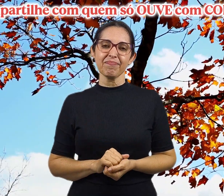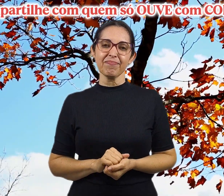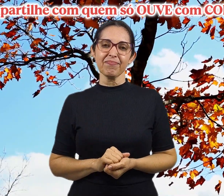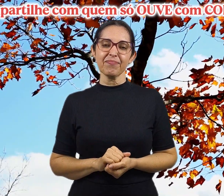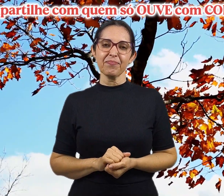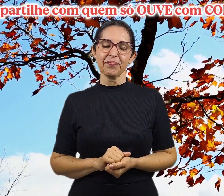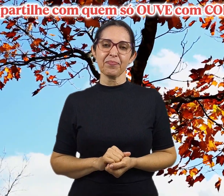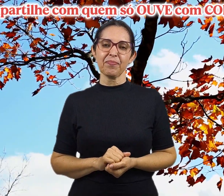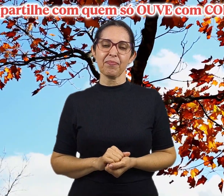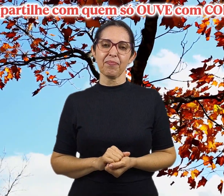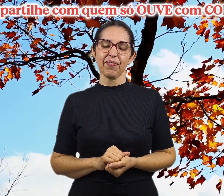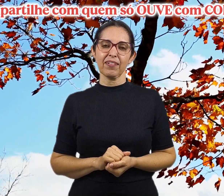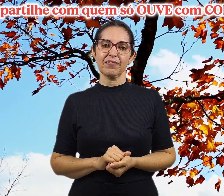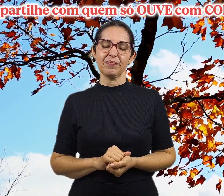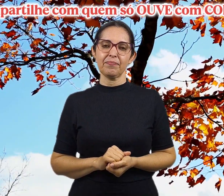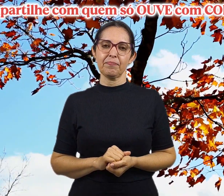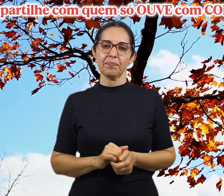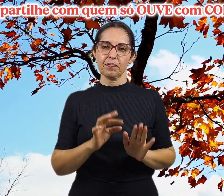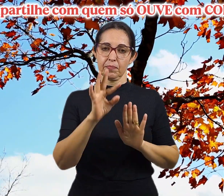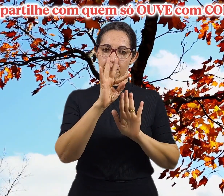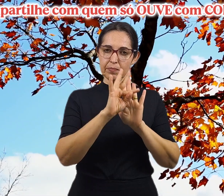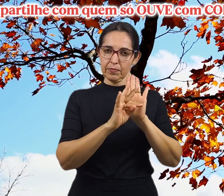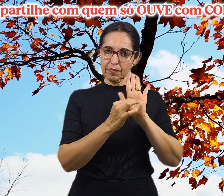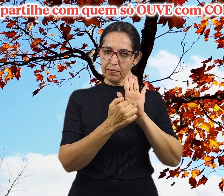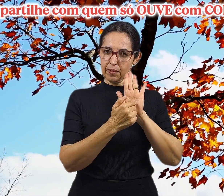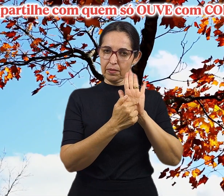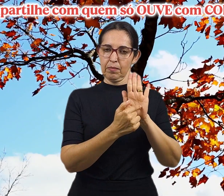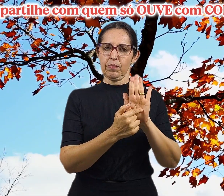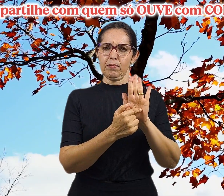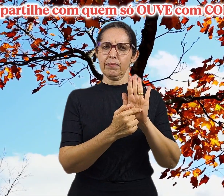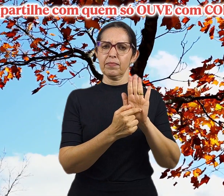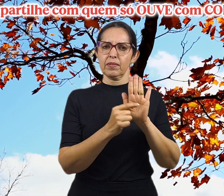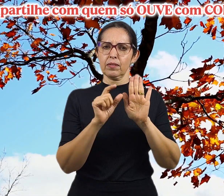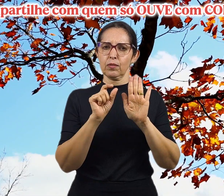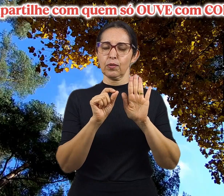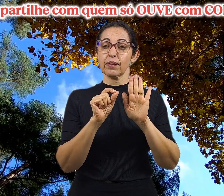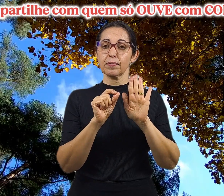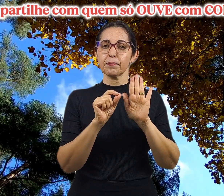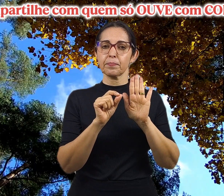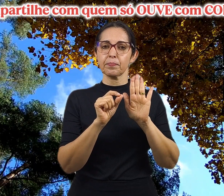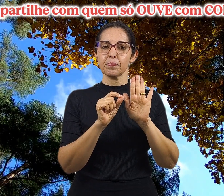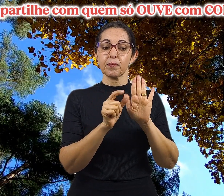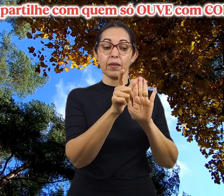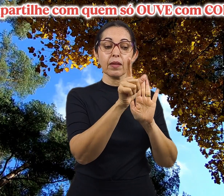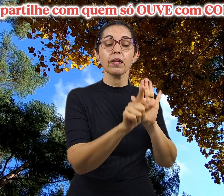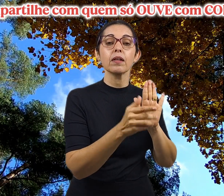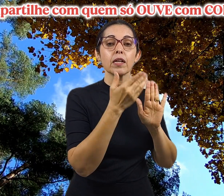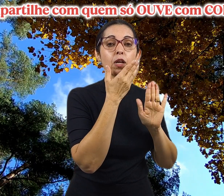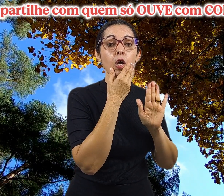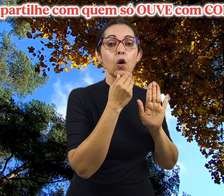Meus irmãos, no texto que nós lemos, nós vemos a experiência de um homem que